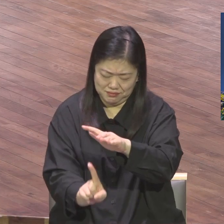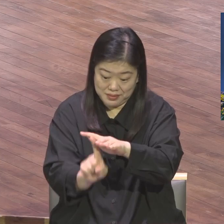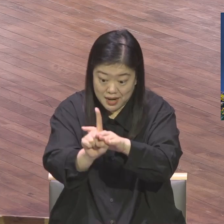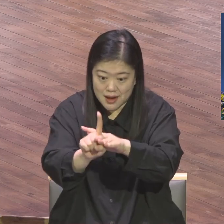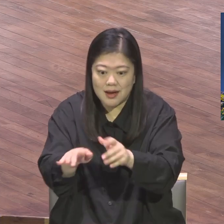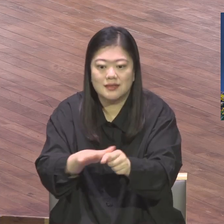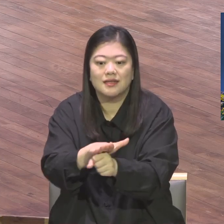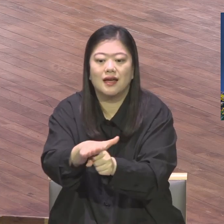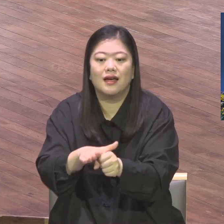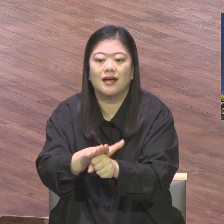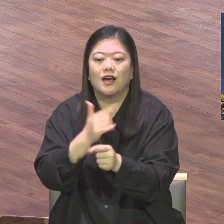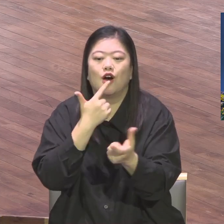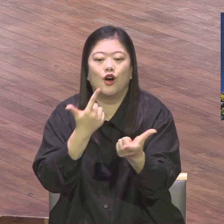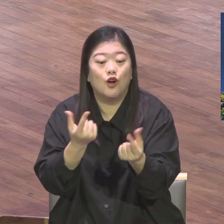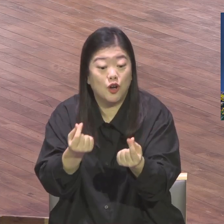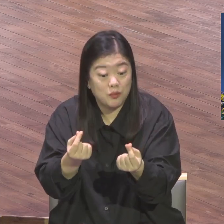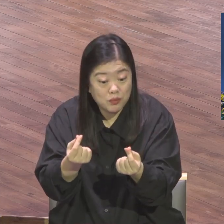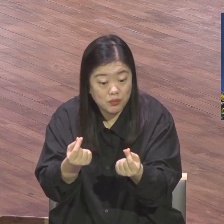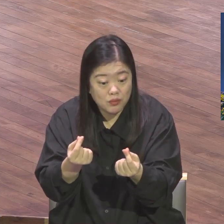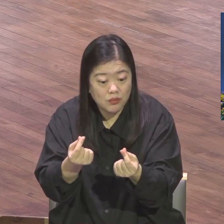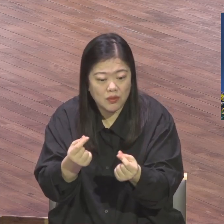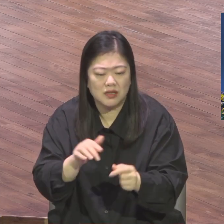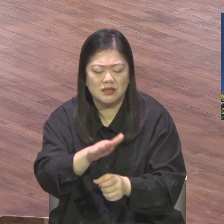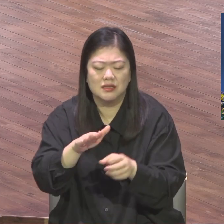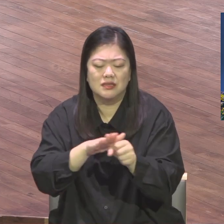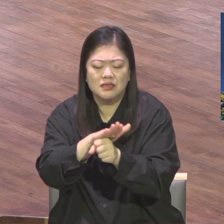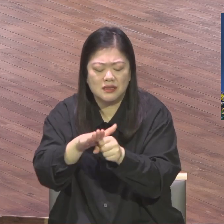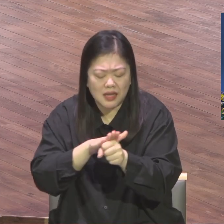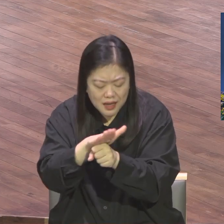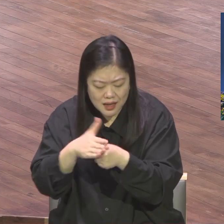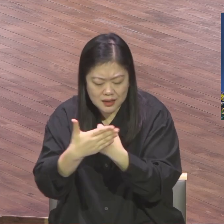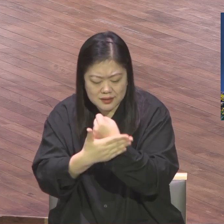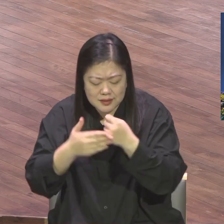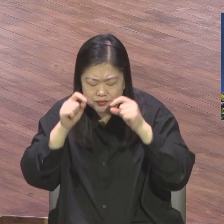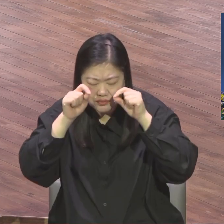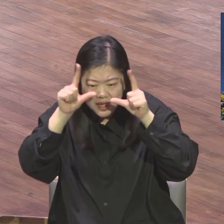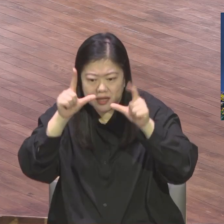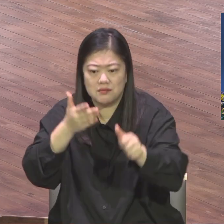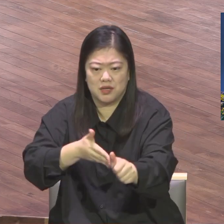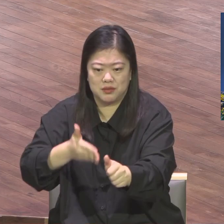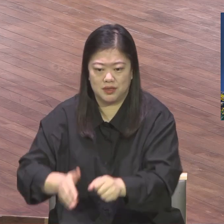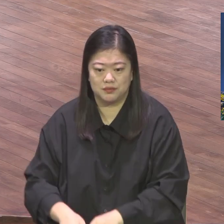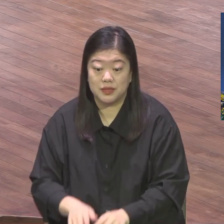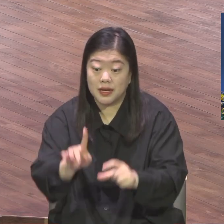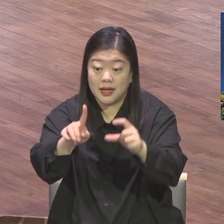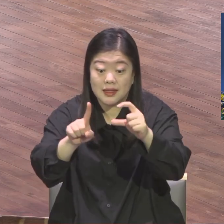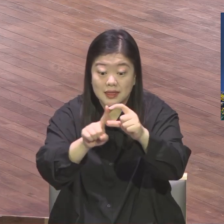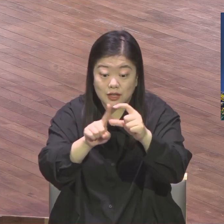나를 걸작품으로 만드셨다는 것입니다. 걸작품. 걸작품이란 말은요.